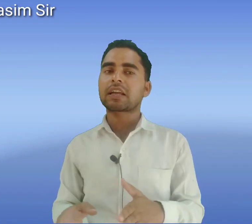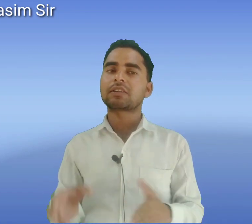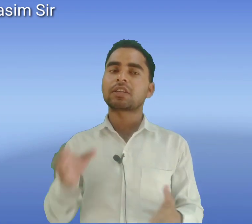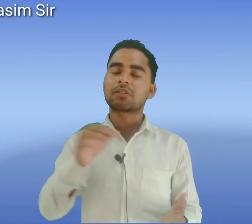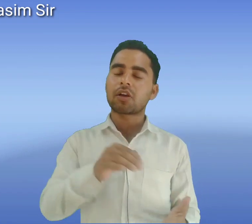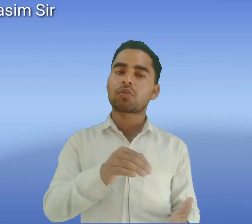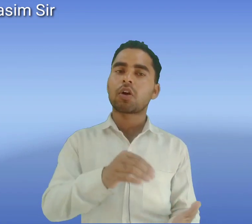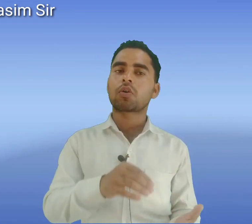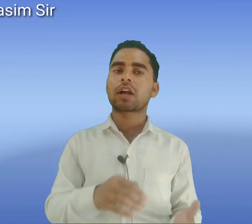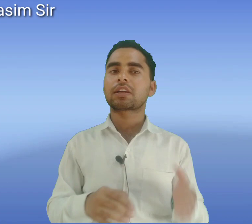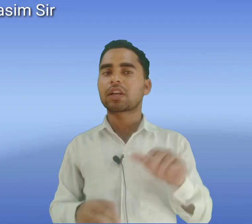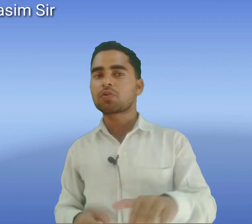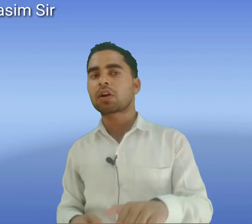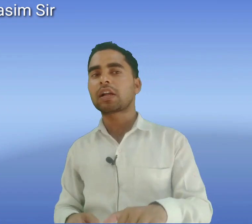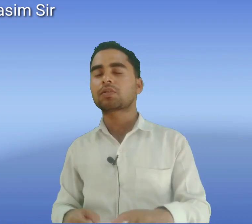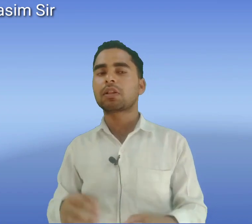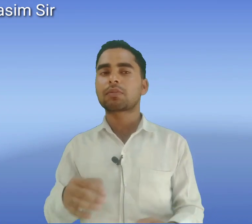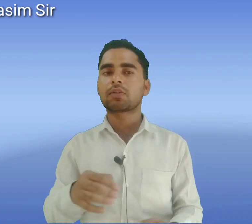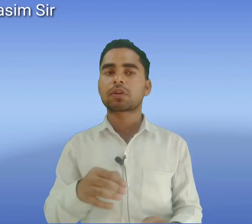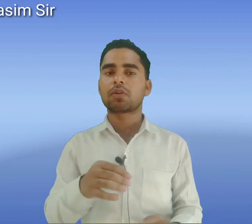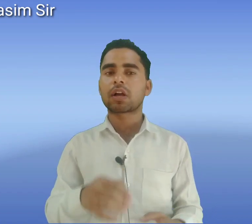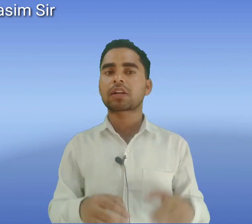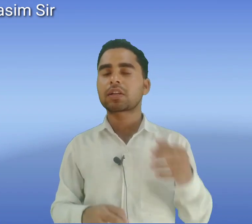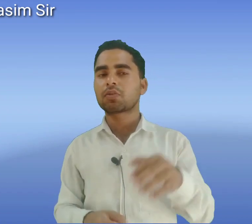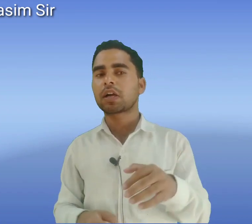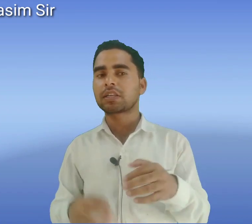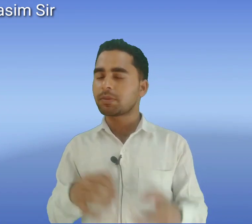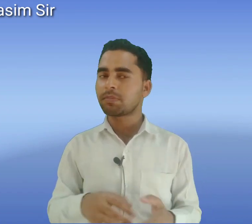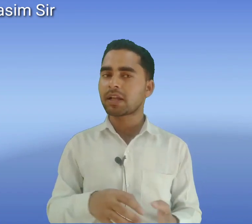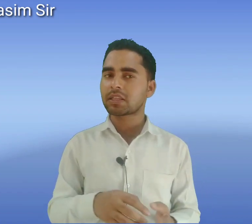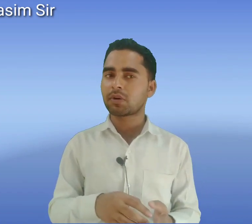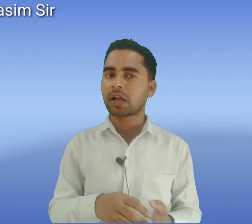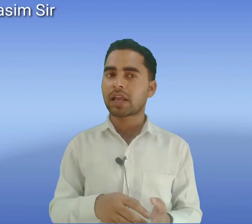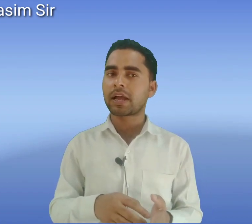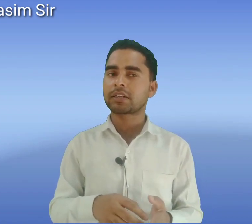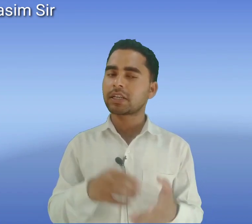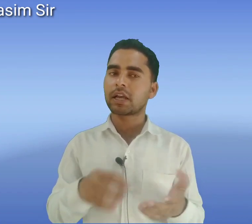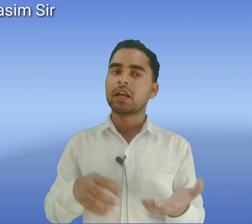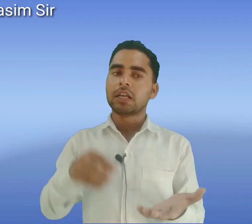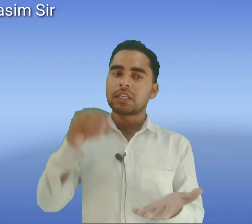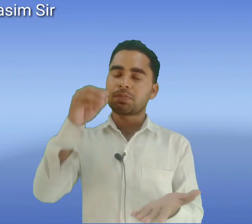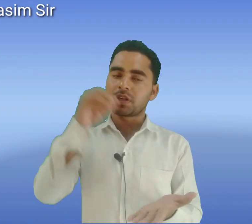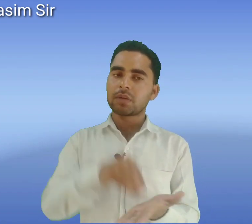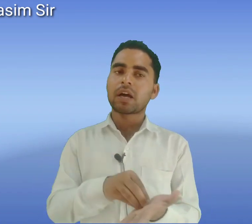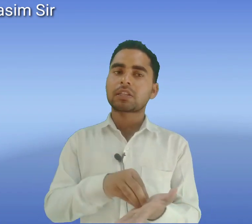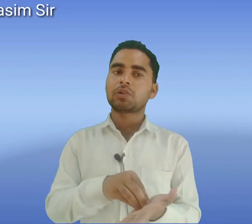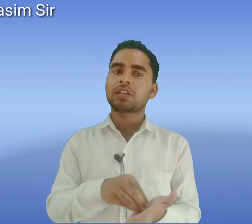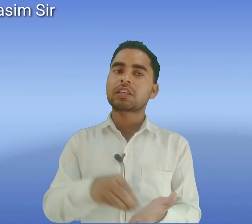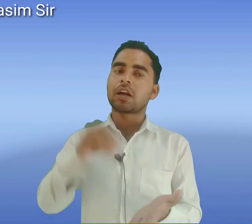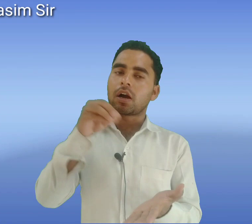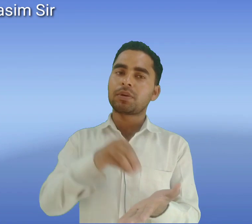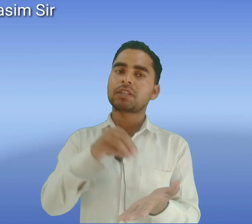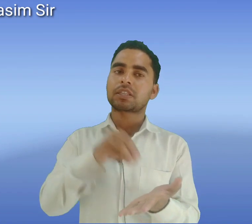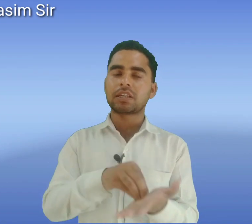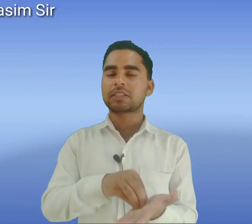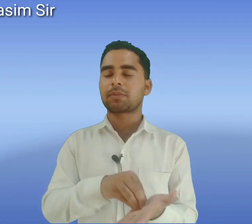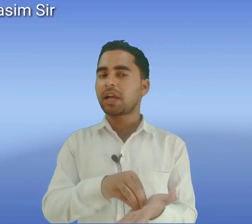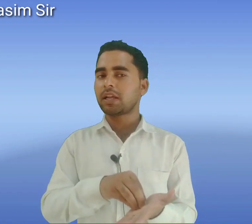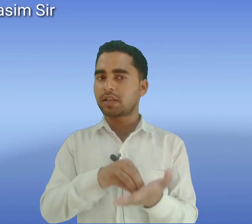दिव्या की डेथ ओवरों का होगा कि नहीं होगा ट्वेल्थ वालों का होगा कि नहीं होगा यह भी बात नहीं बोला गया है ठीक है सिर्फ यह बात तो यह है कि अभी सही समय